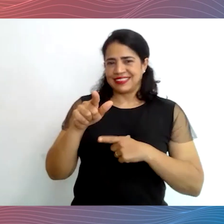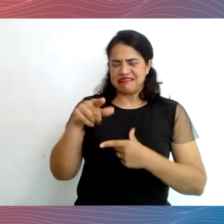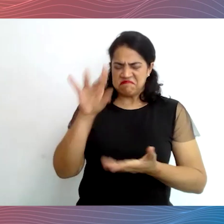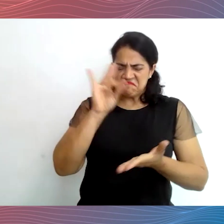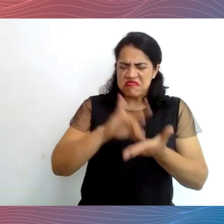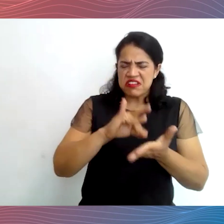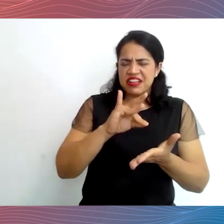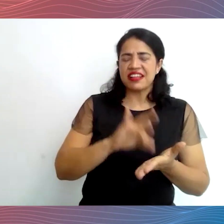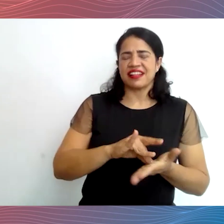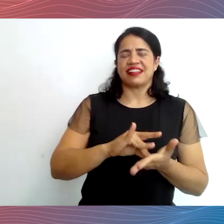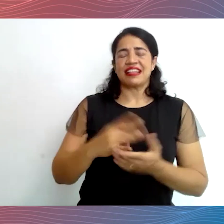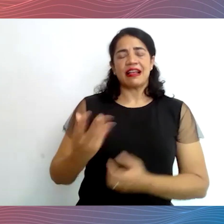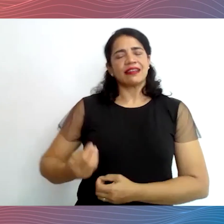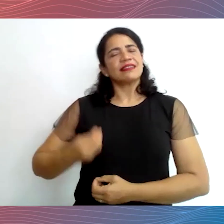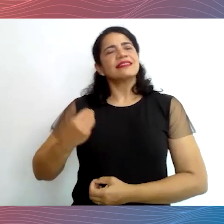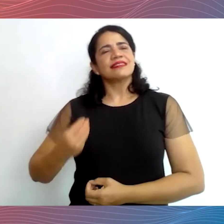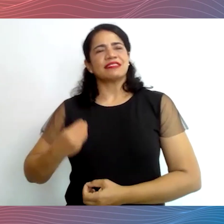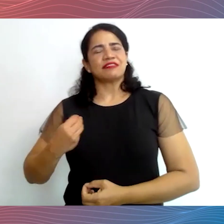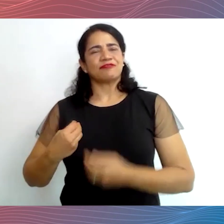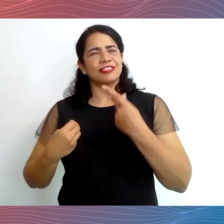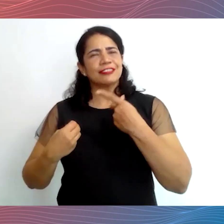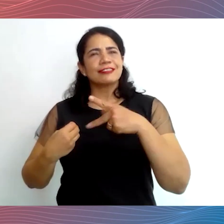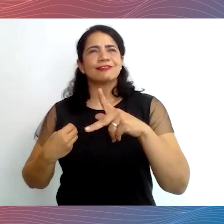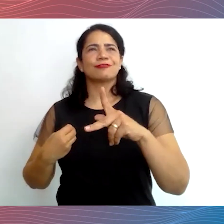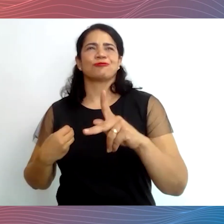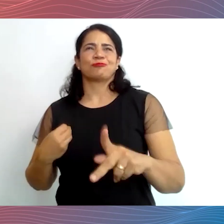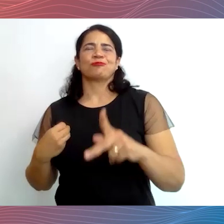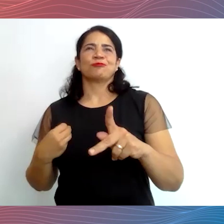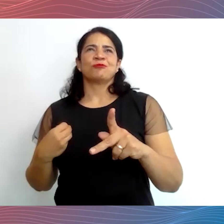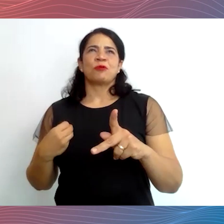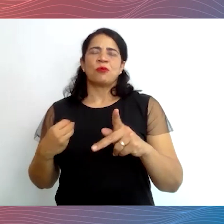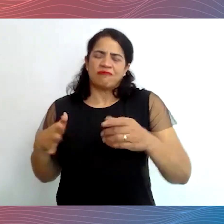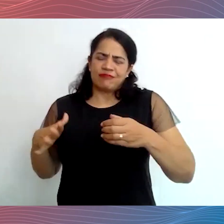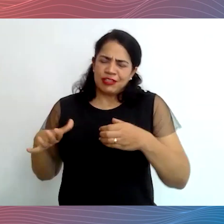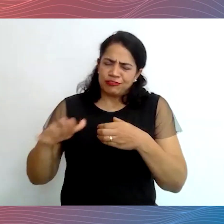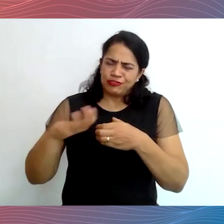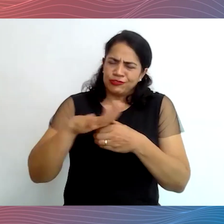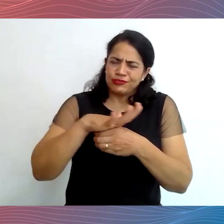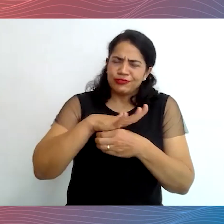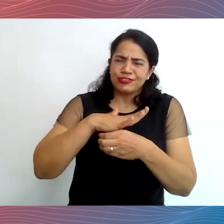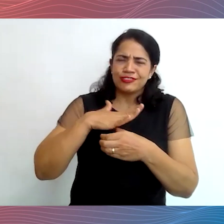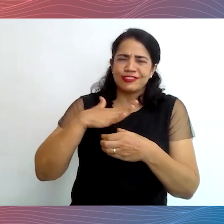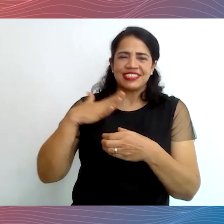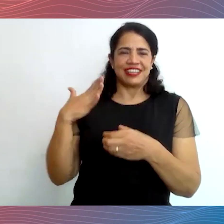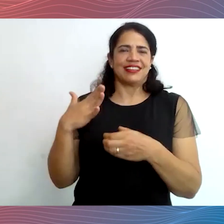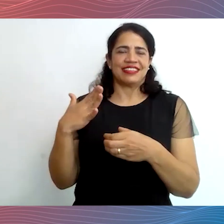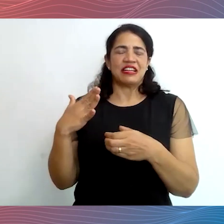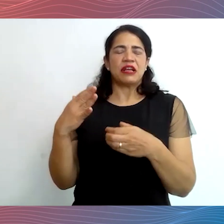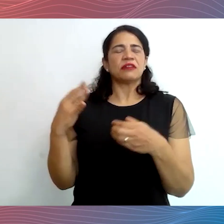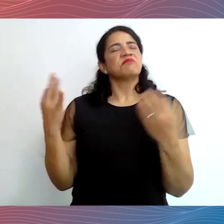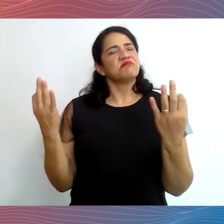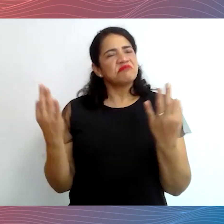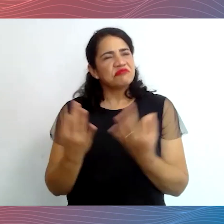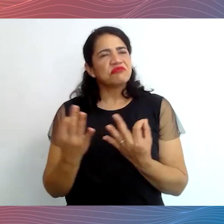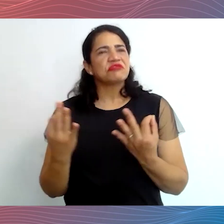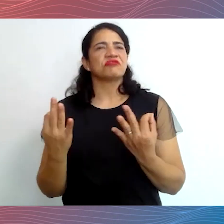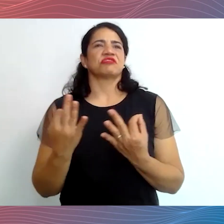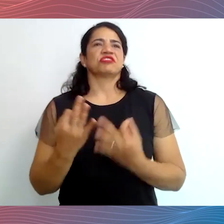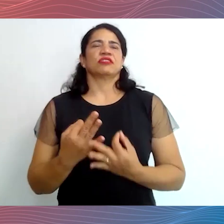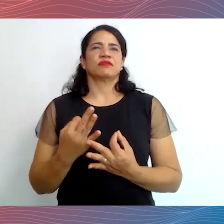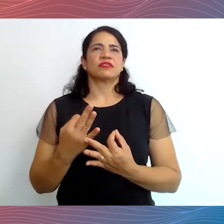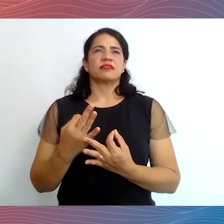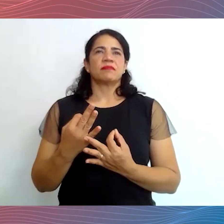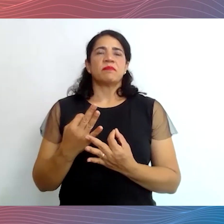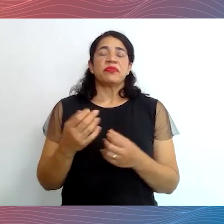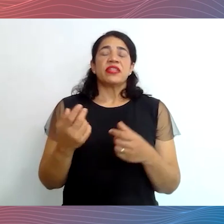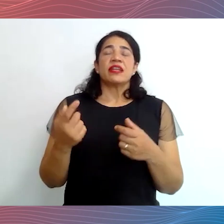começa a fechar os buracos de injustiça, fechar os buracos de impureza, de falta de